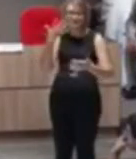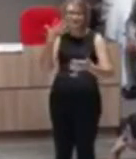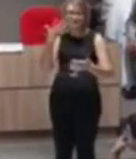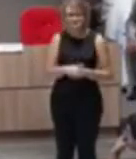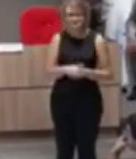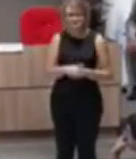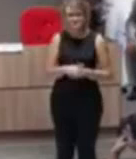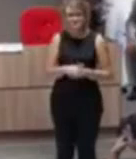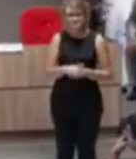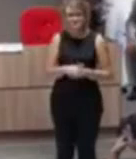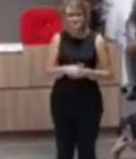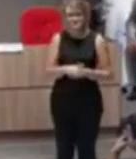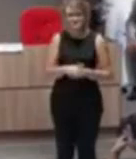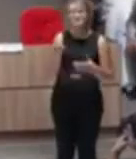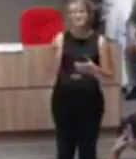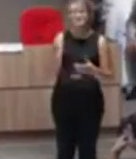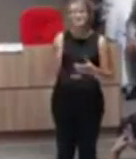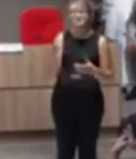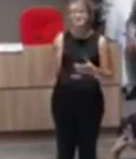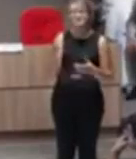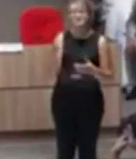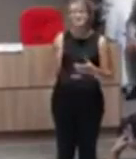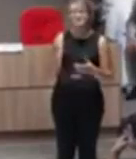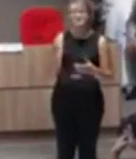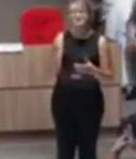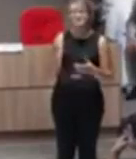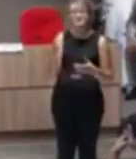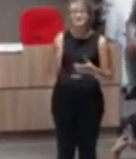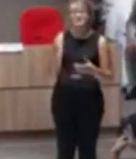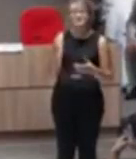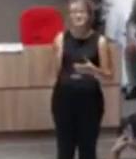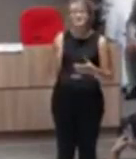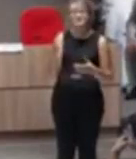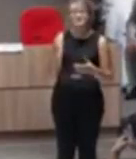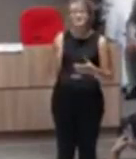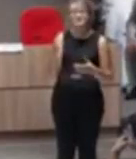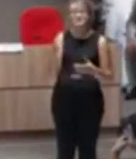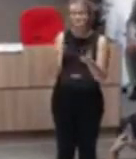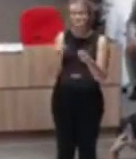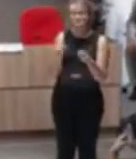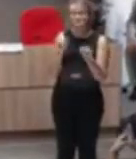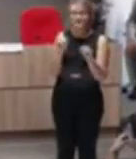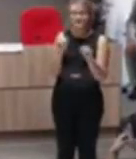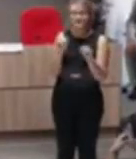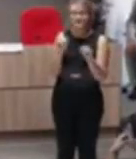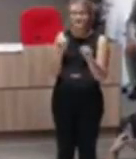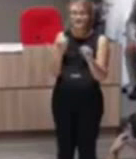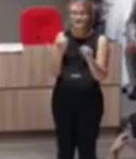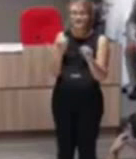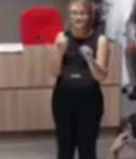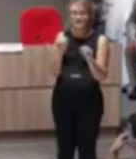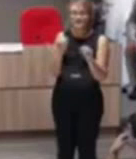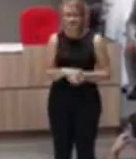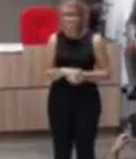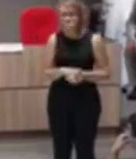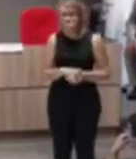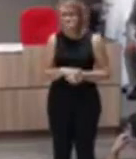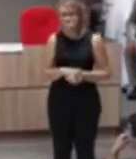depois que eu sair dali, o que eu posso fazer com aquela atividade. Além de também não ter